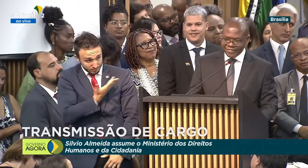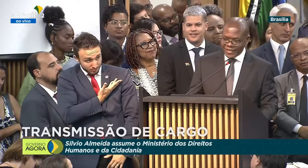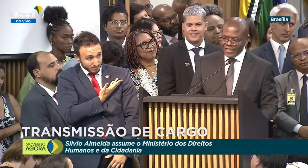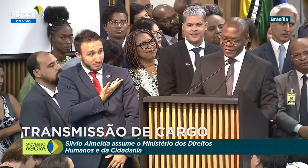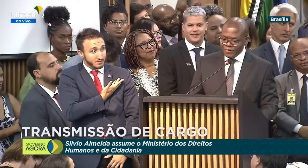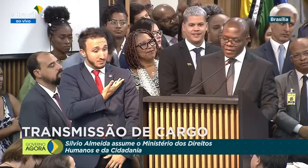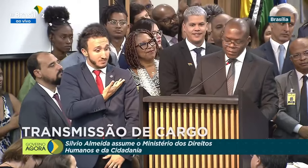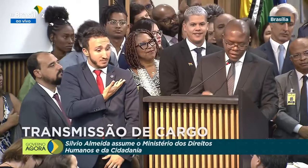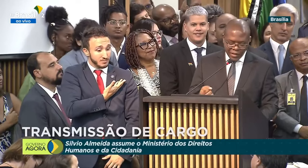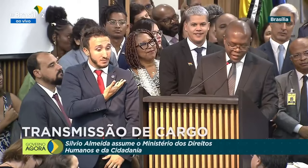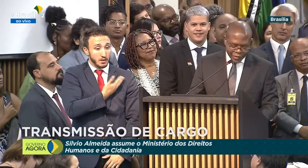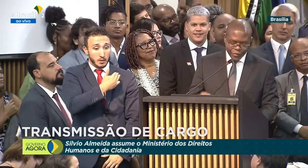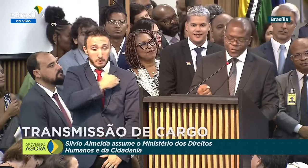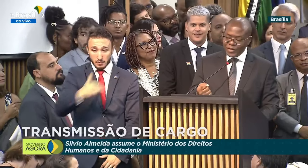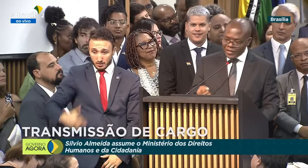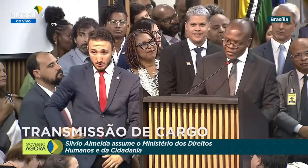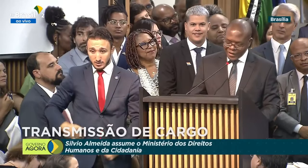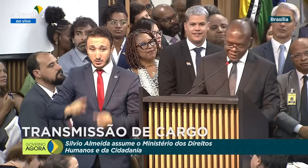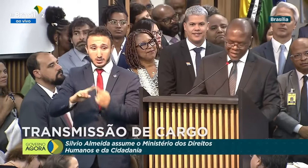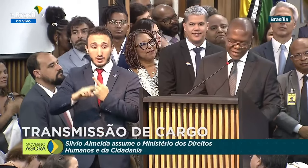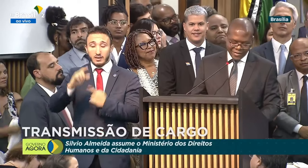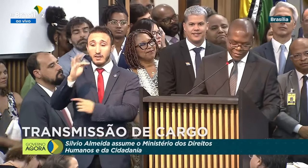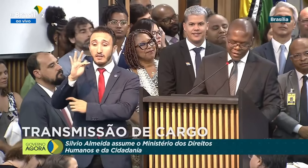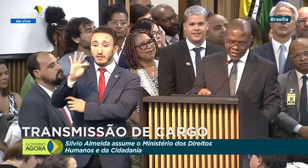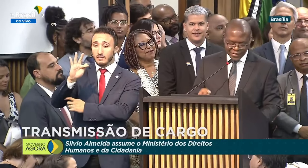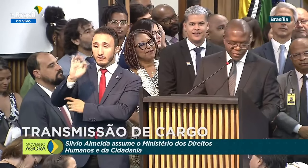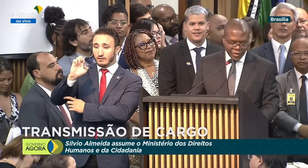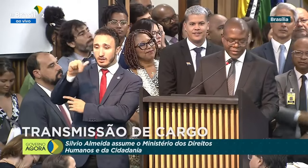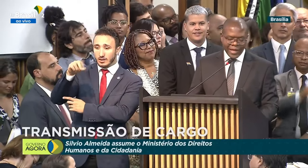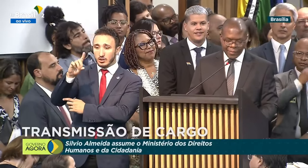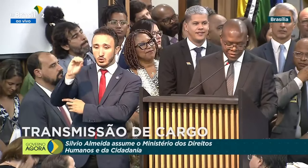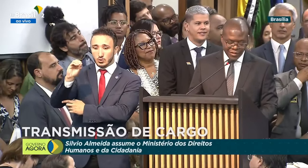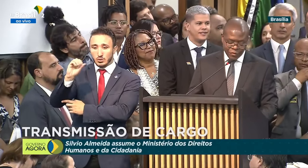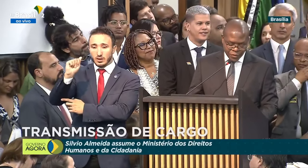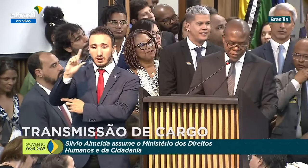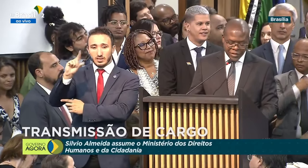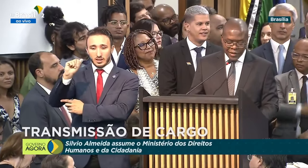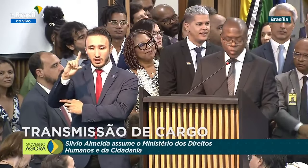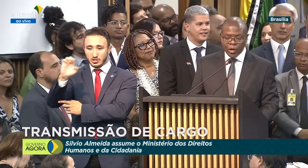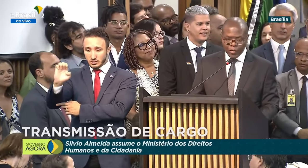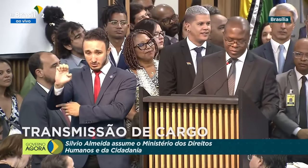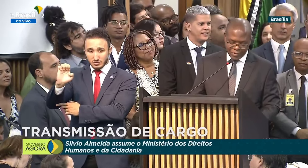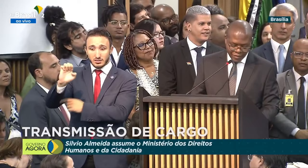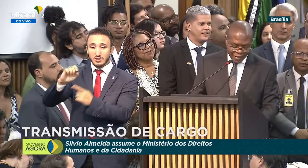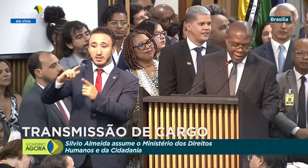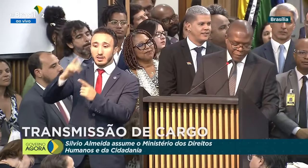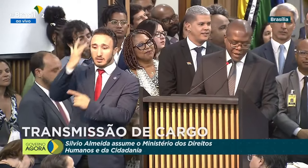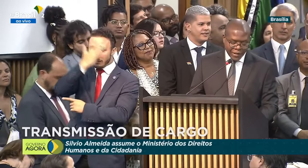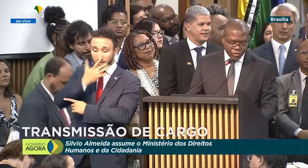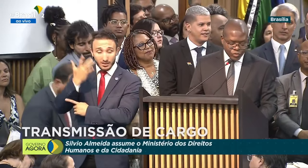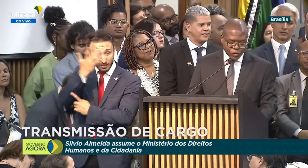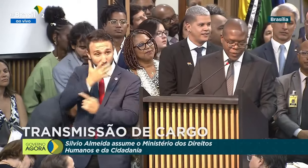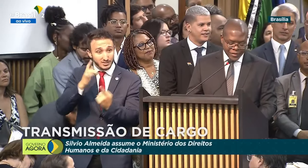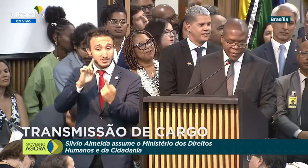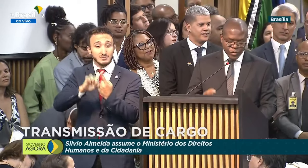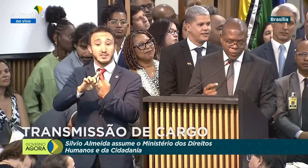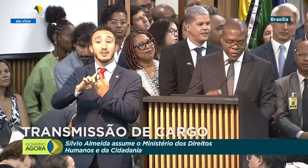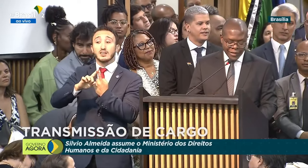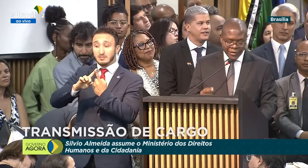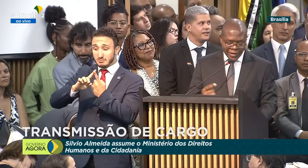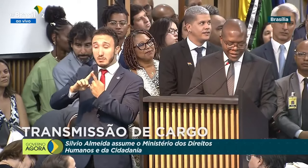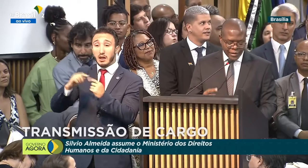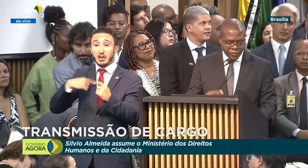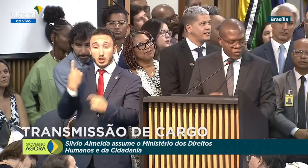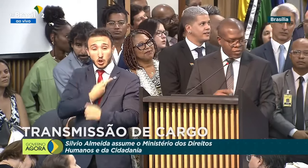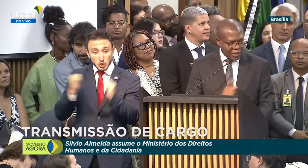né Ministro Fernando Haddad Ministro Simone tebeth eu vice-presidente Geraldo Alckmin para que juntos pensemos